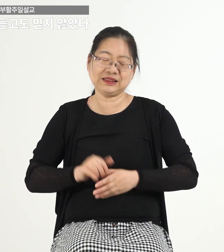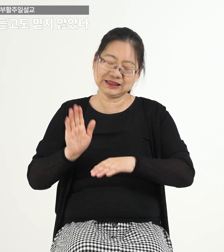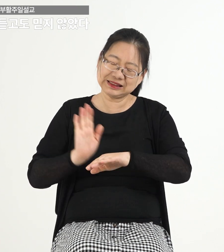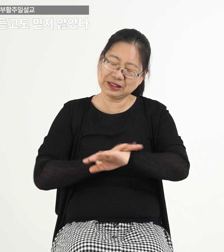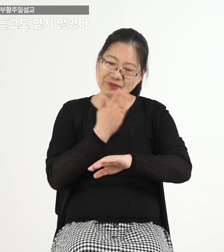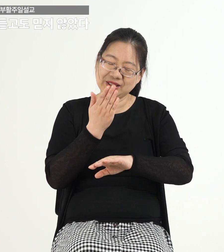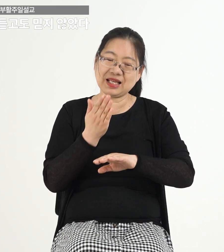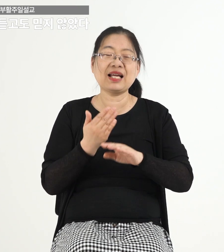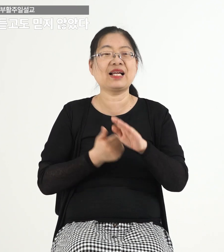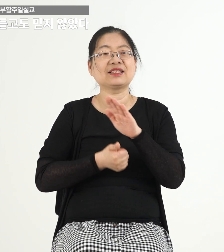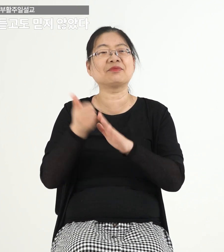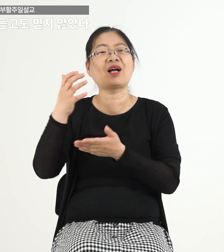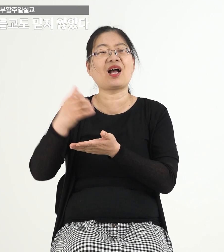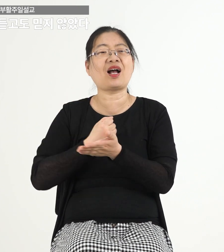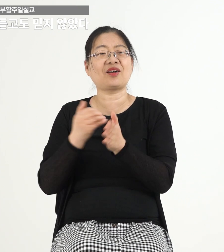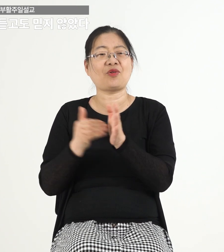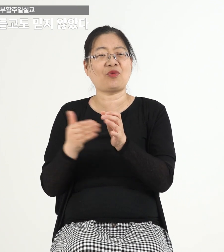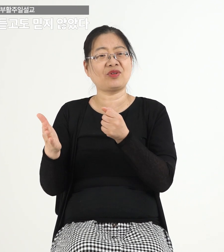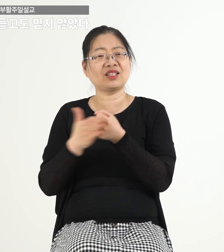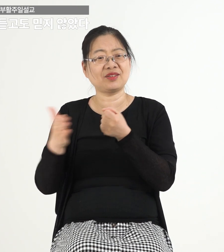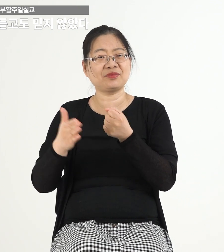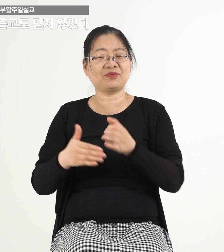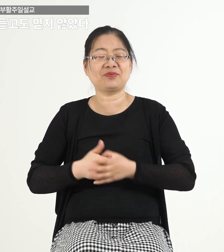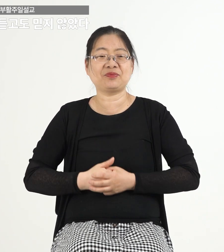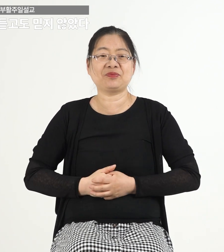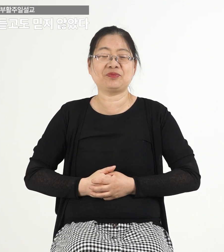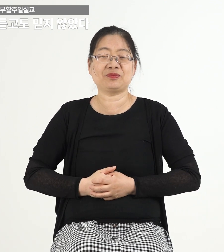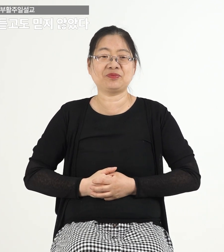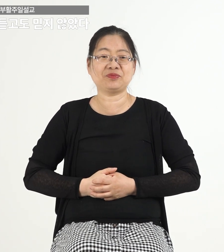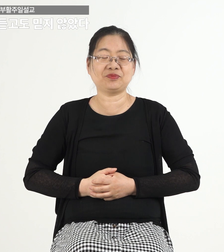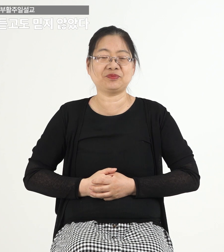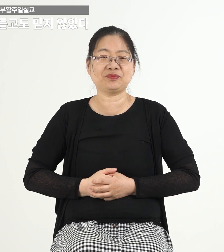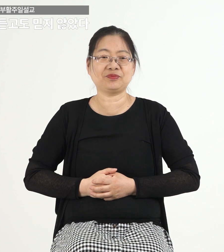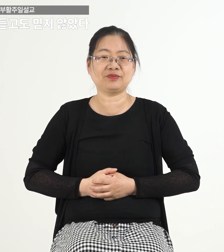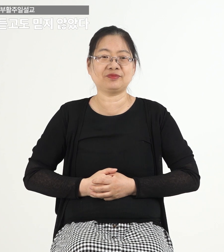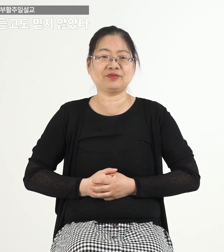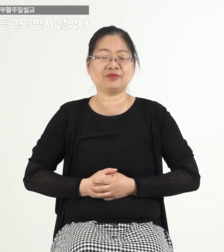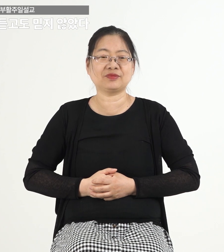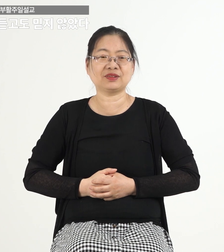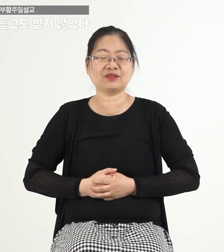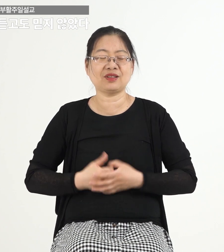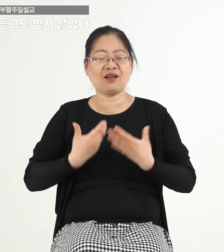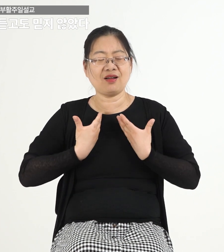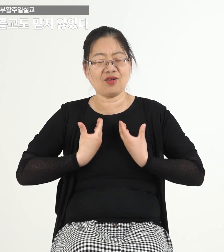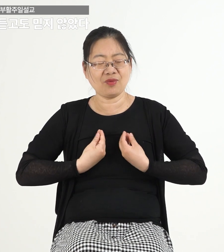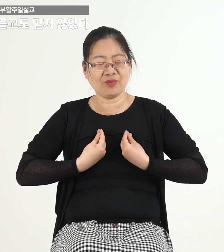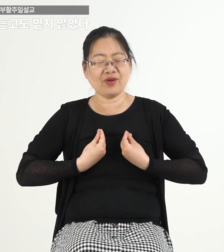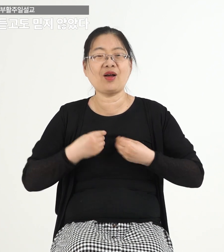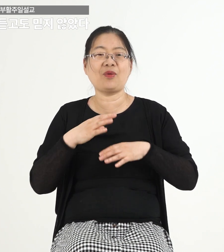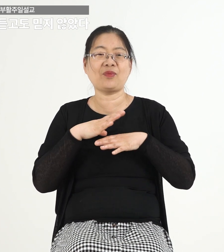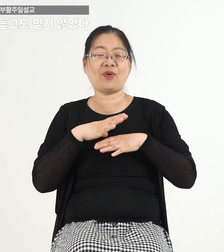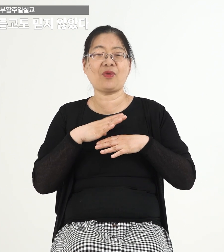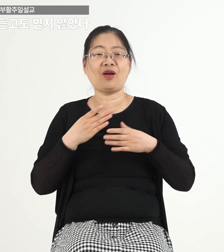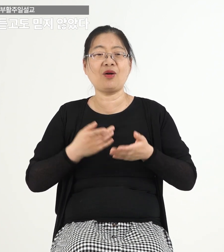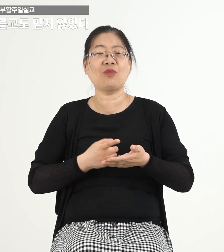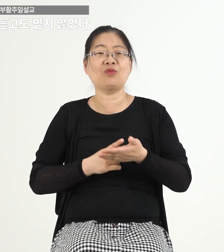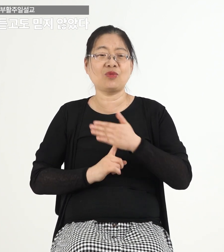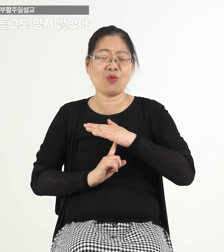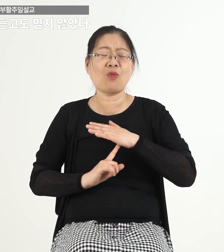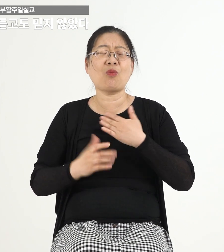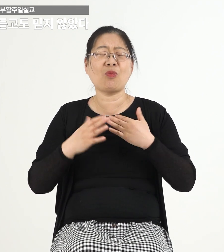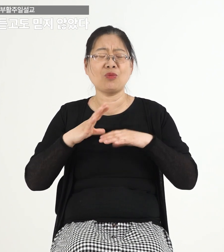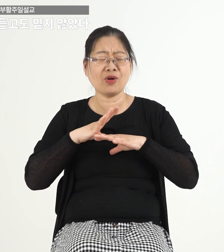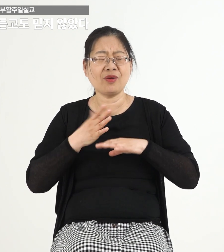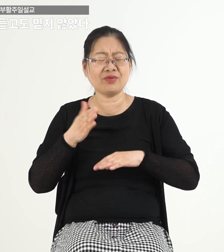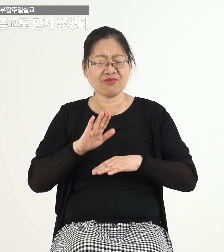잘못된 희망을 갖고 있었기 때문입니다. 그렇죠? 절망도 무섭고 좌절도